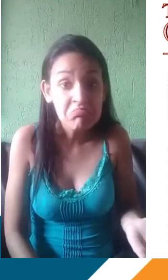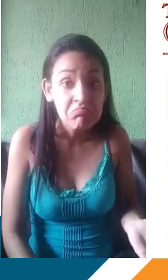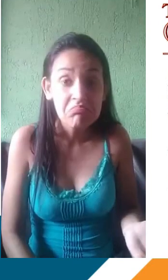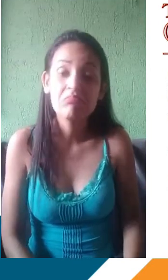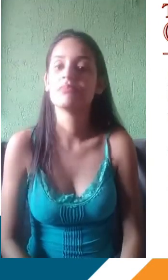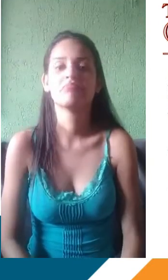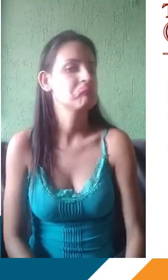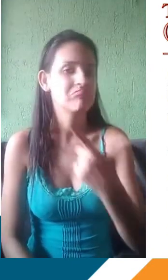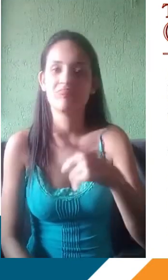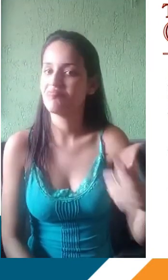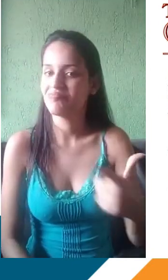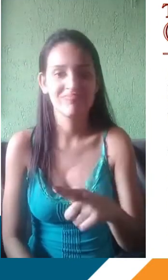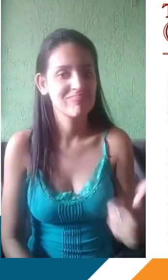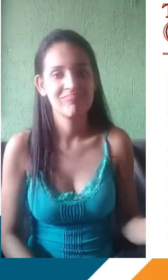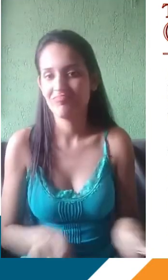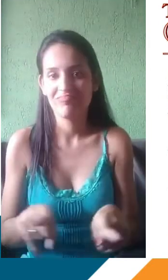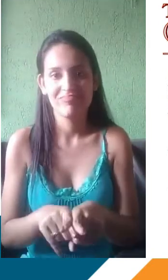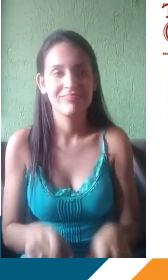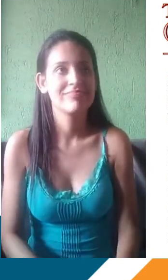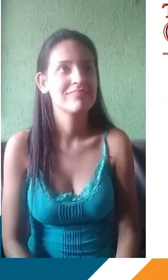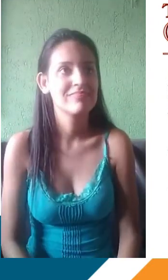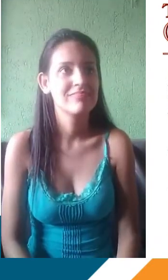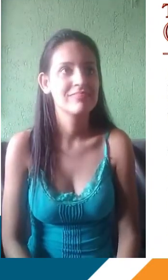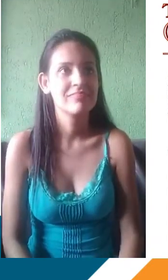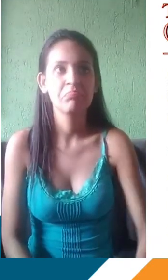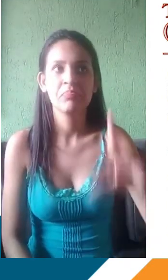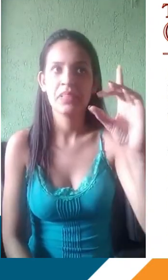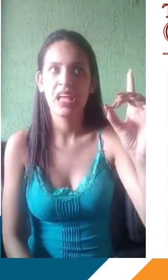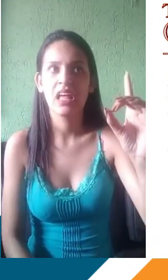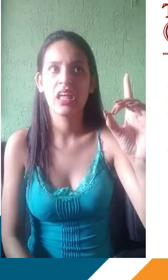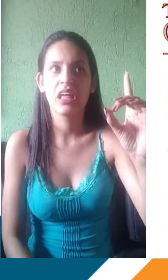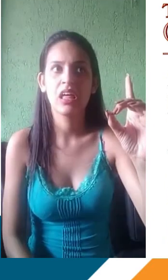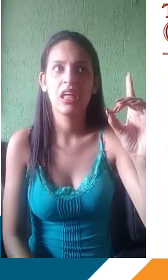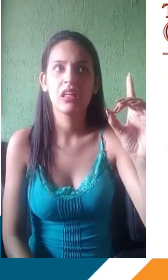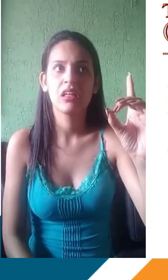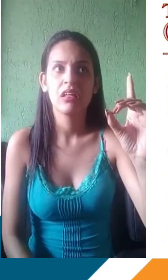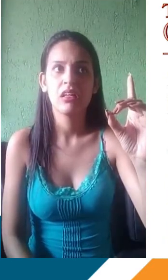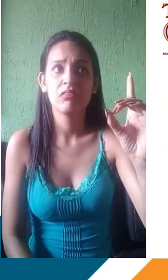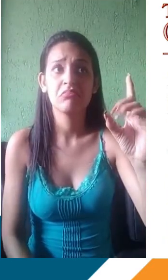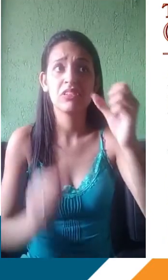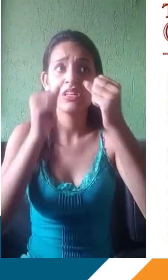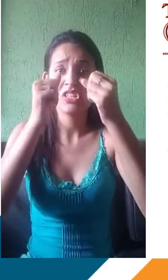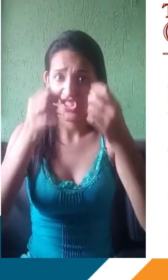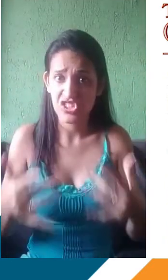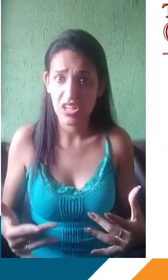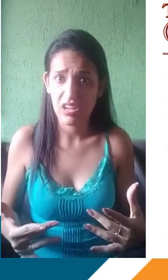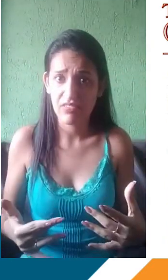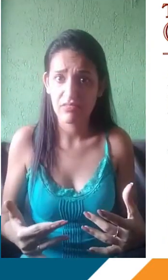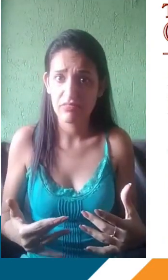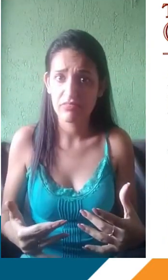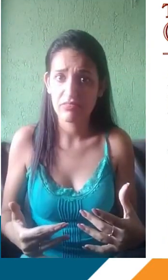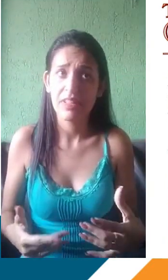uma cadeia de ações que o texto traga. A letra D, descritiva, também podemos excluir, pois apesar de haver